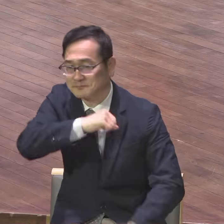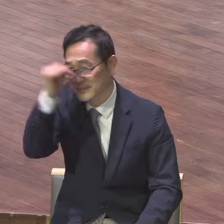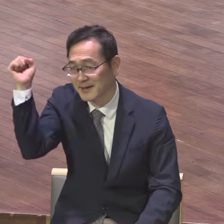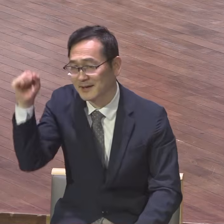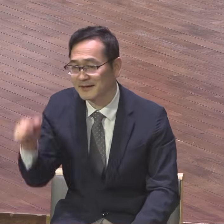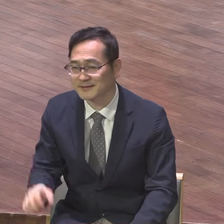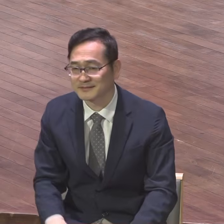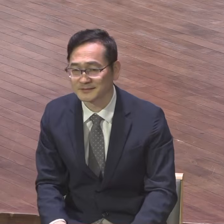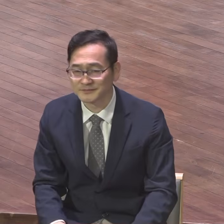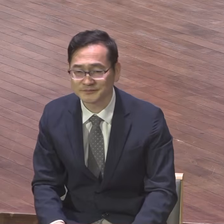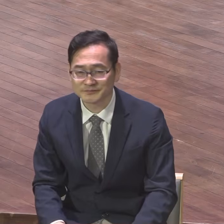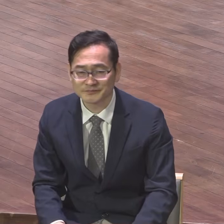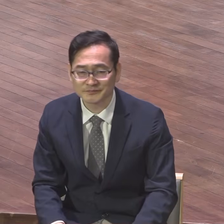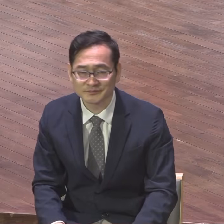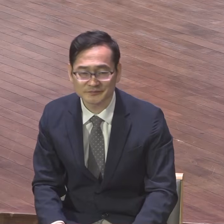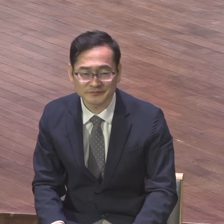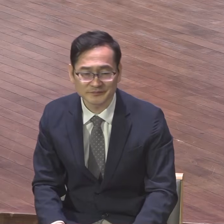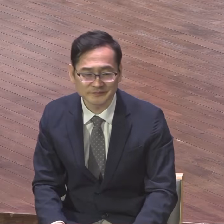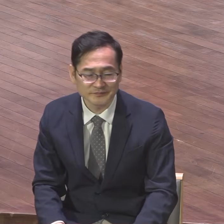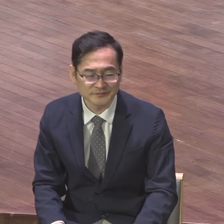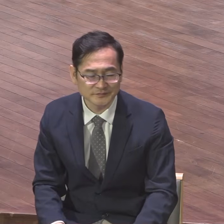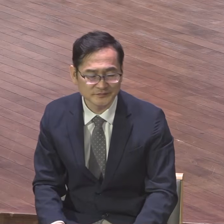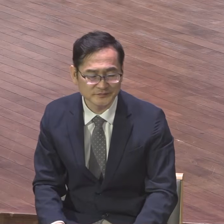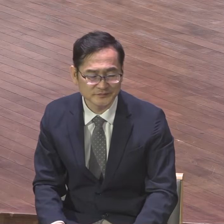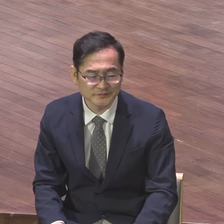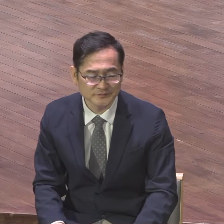신성진 어머니 두 분 지난주하고 이분 또 오길래